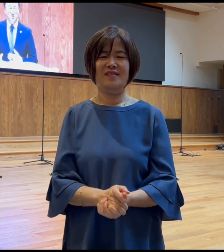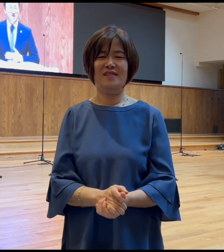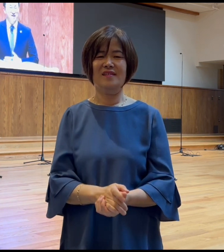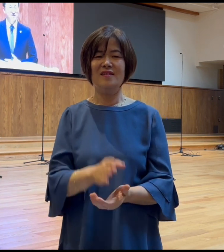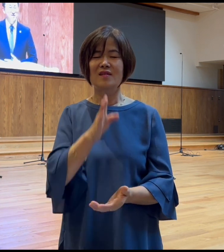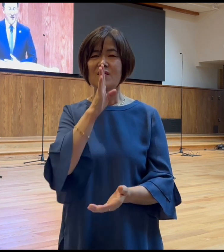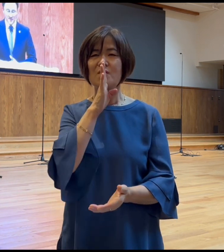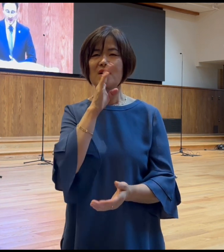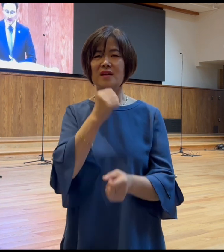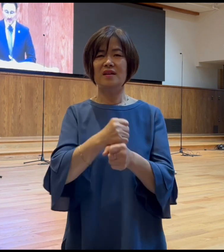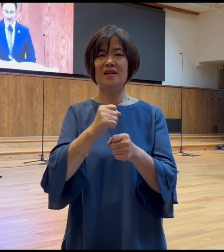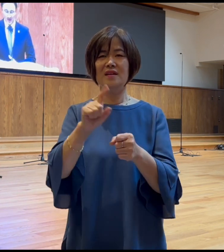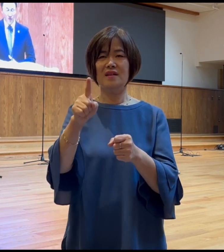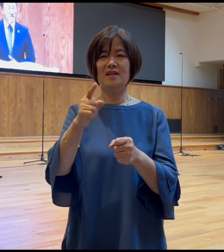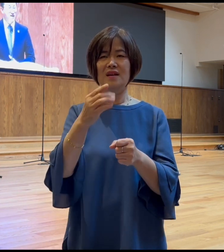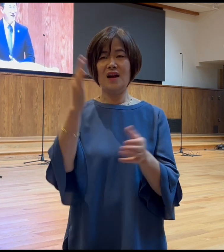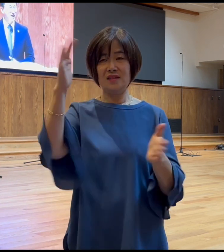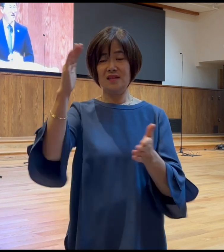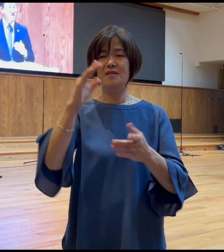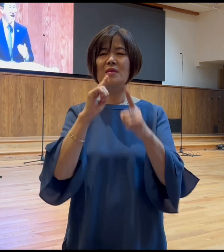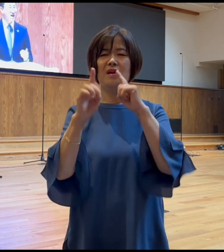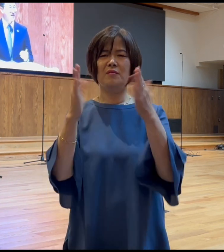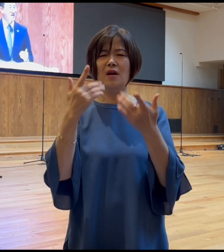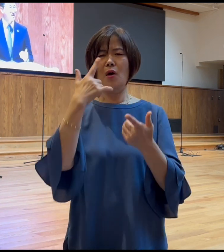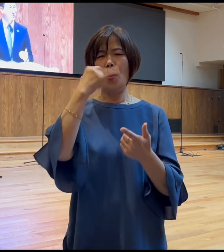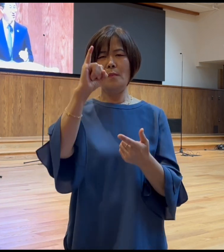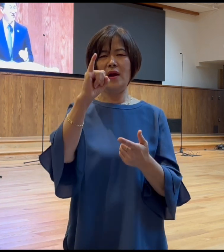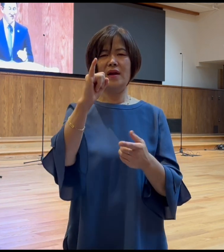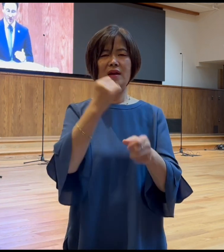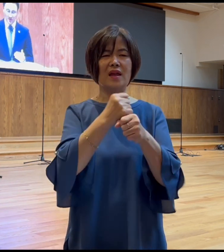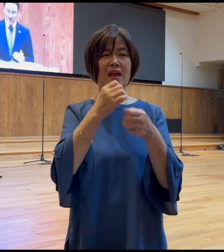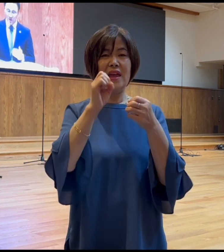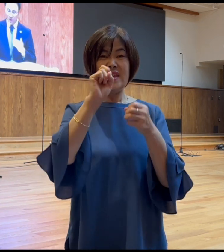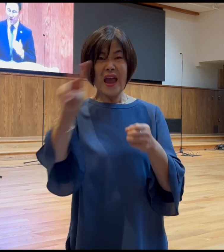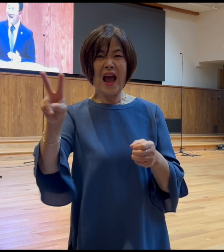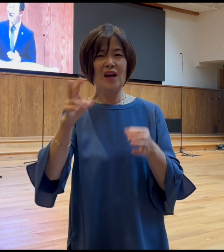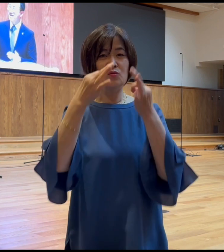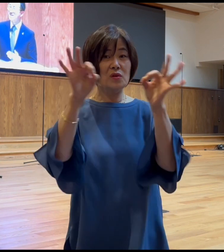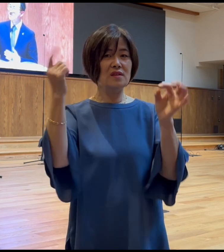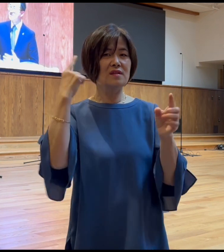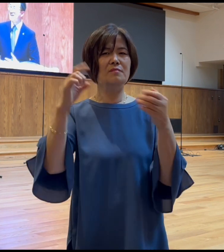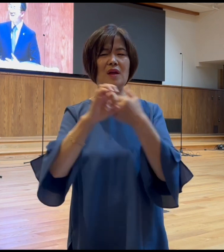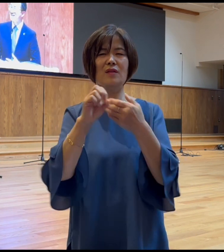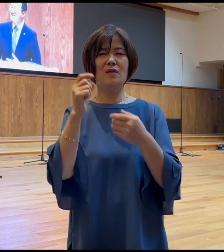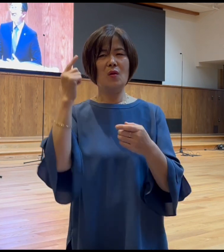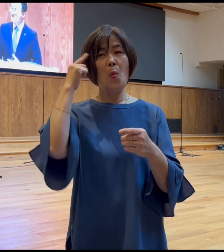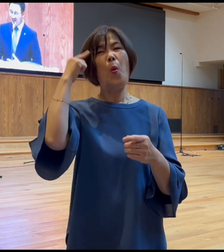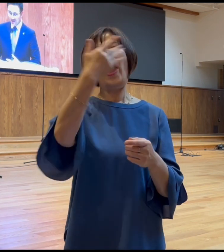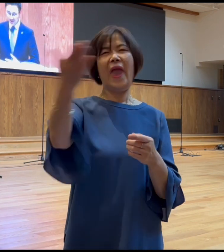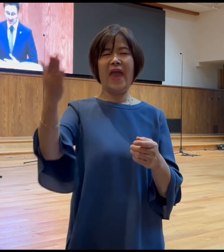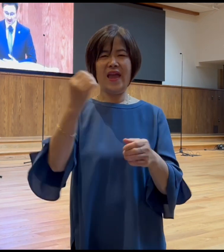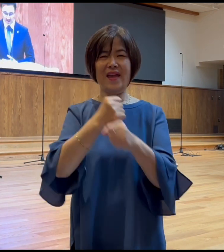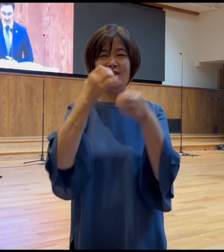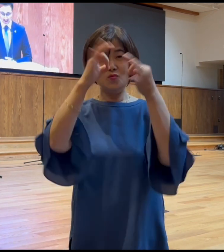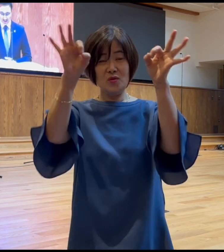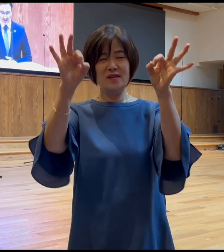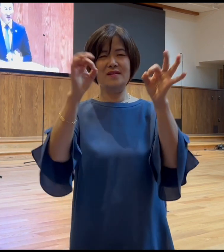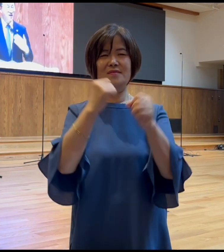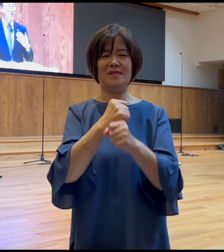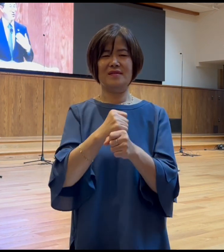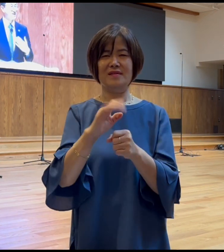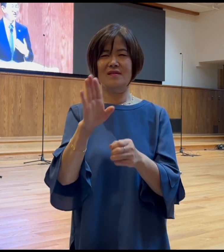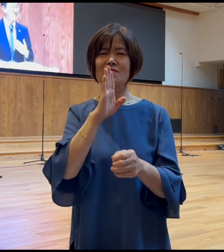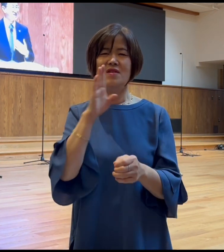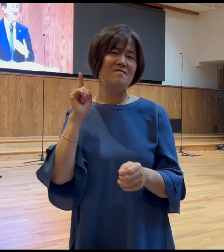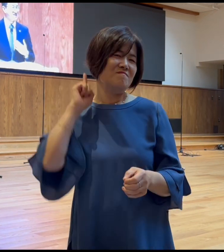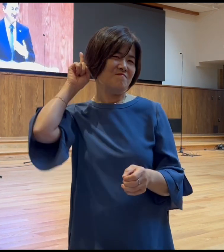그 사춘기 아이들이 말합니다. 엄마에게 야! 소리만 들어도 왜? 이런 소리가 터져 나오면서 이